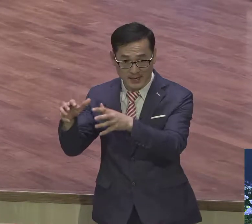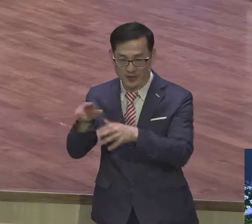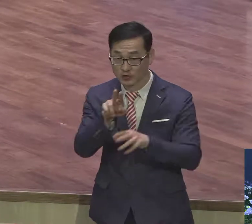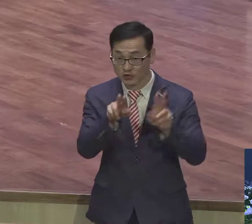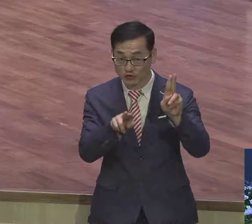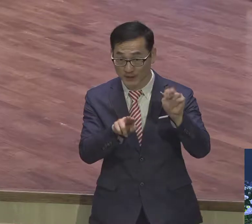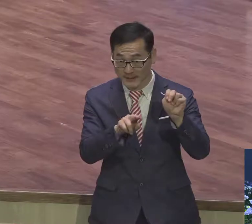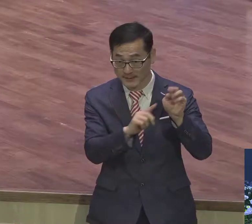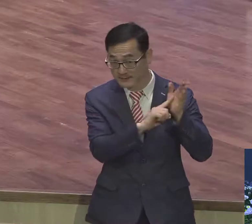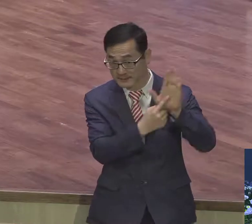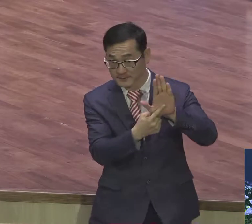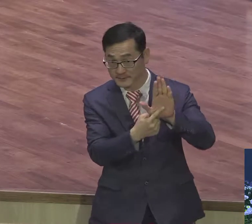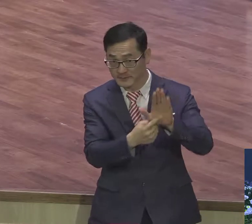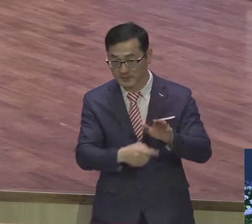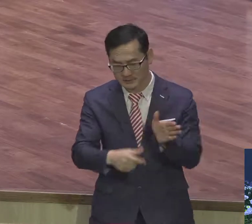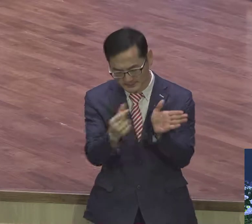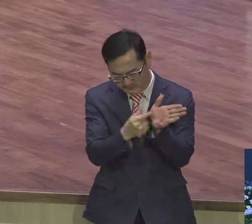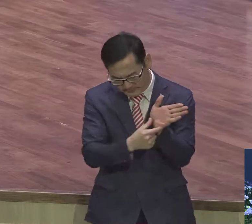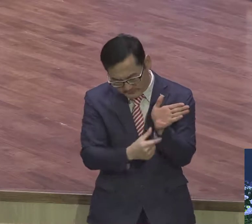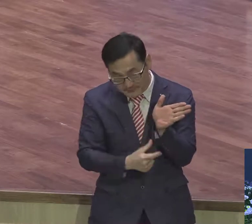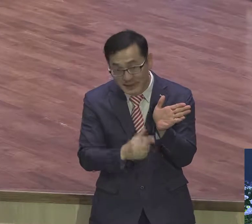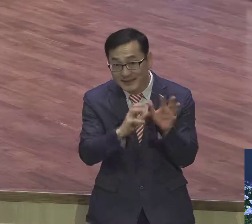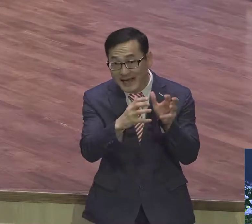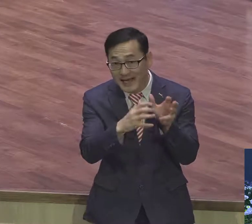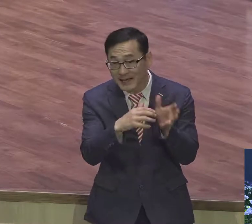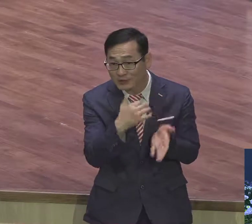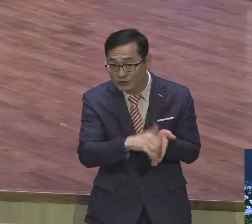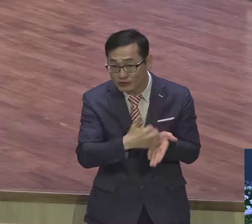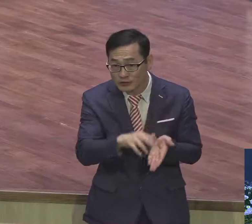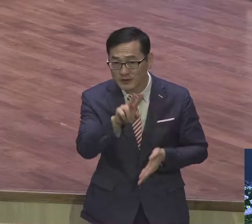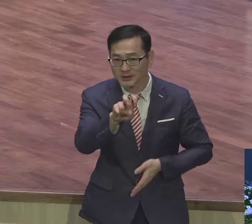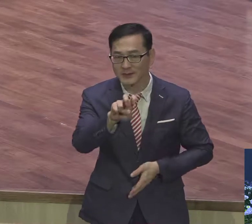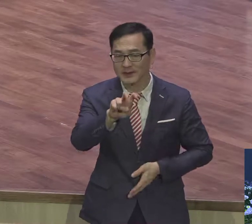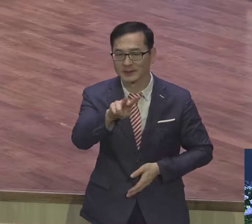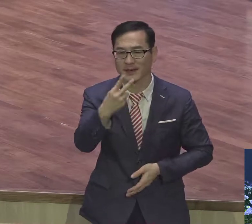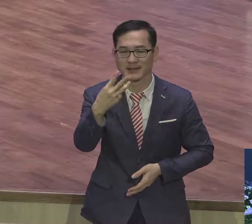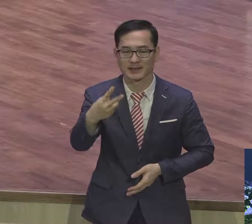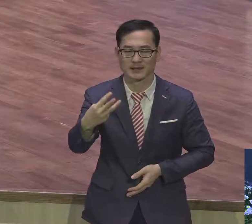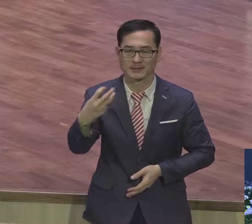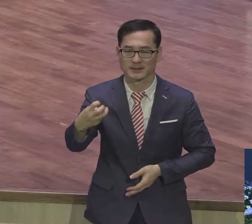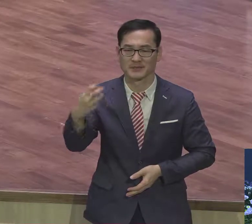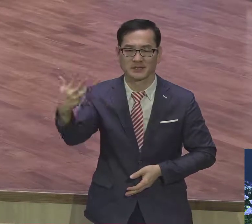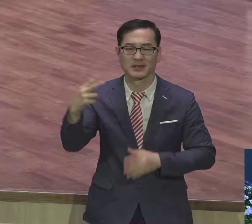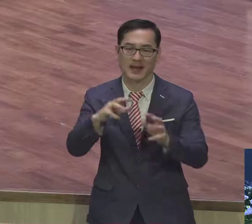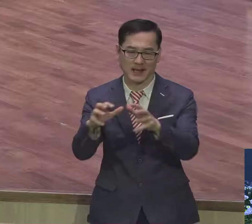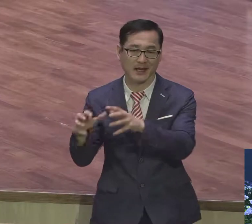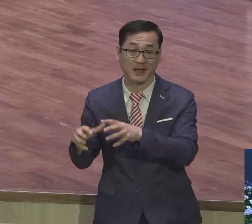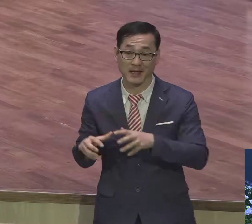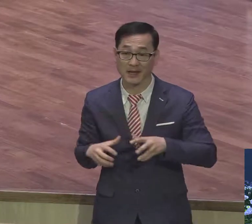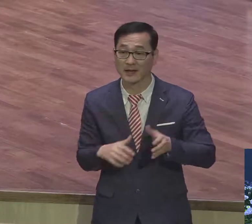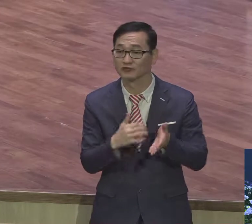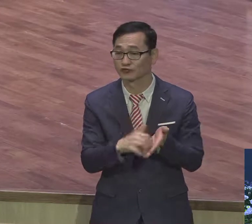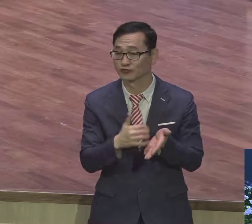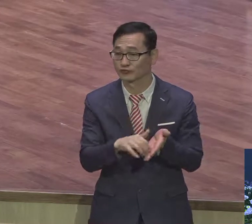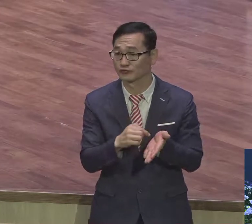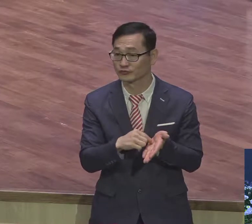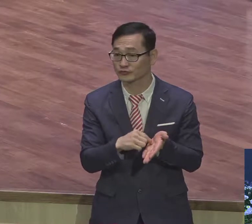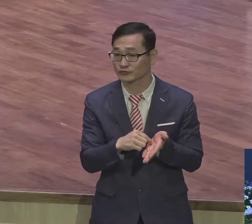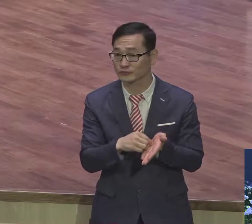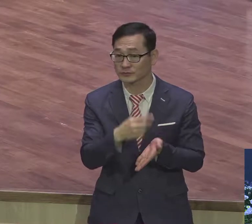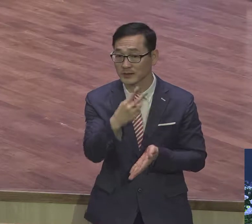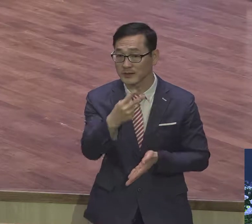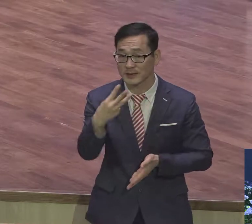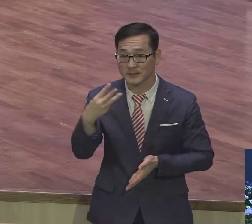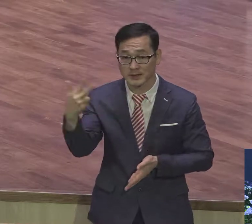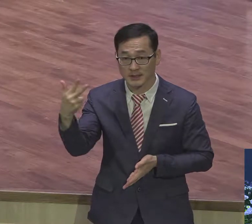등록된 나라가 237이라 그렇게 나와있어 237개 나라인데 237개